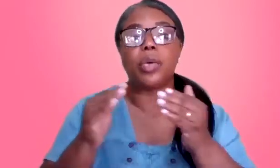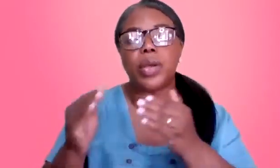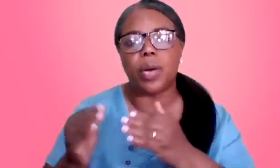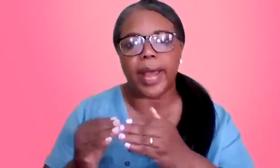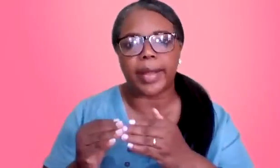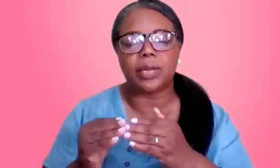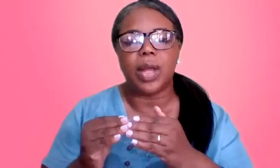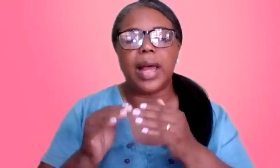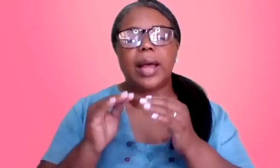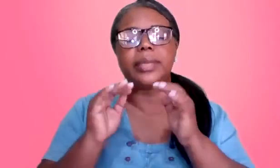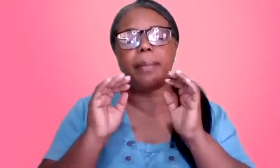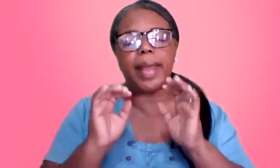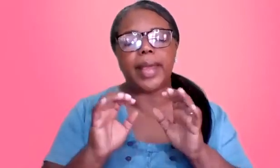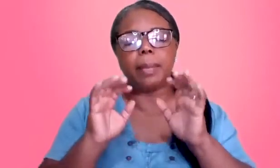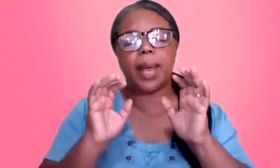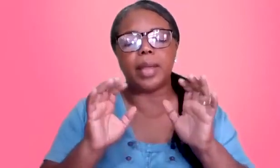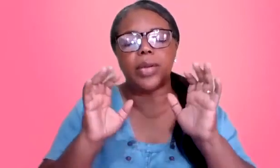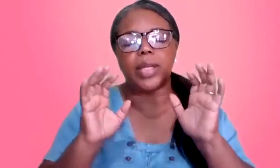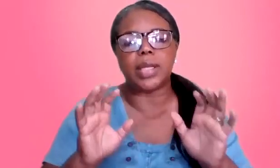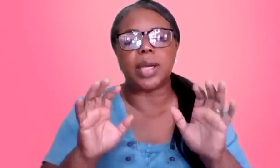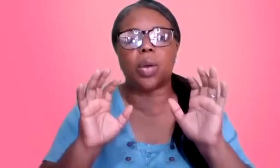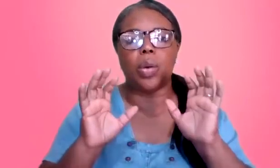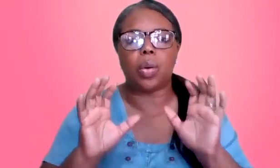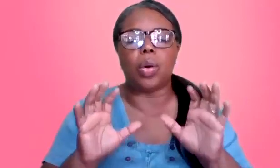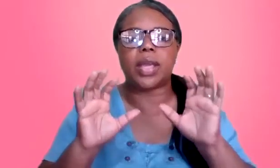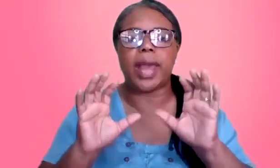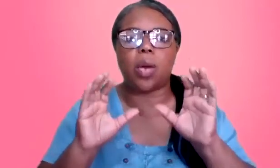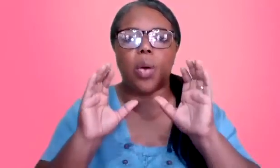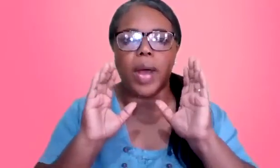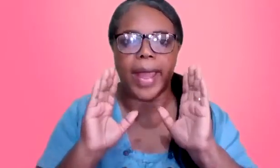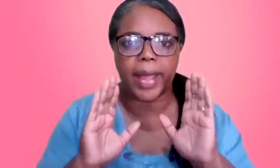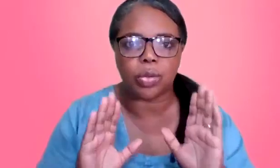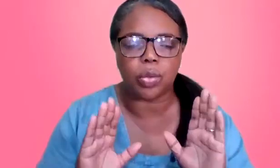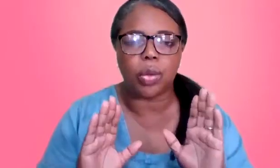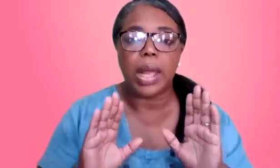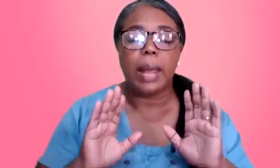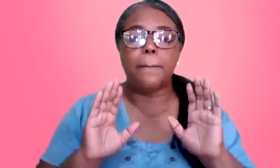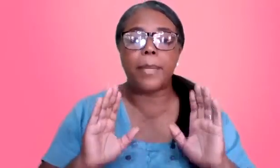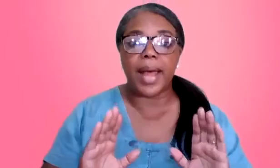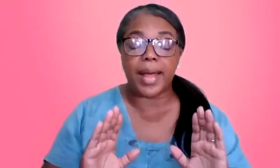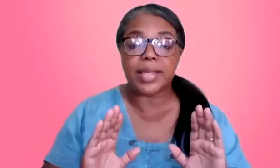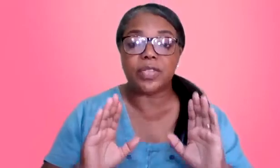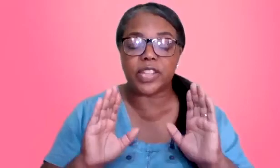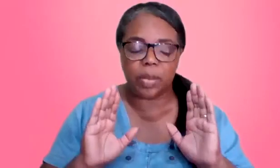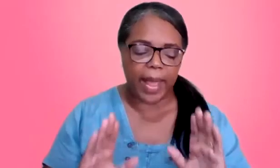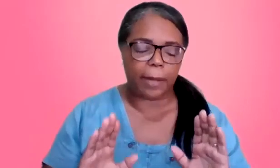ou incorreto? Também a maioria colocou que é correto, mas veja bem,